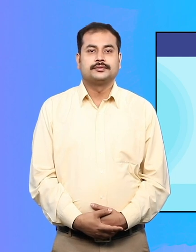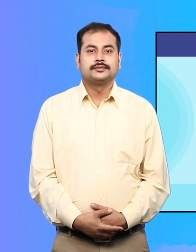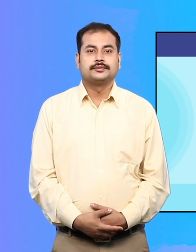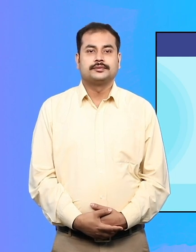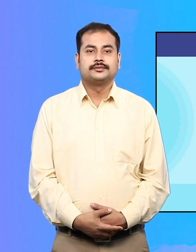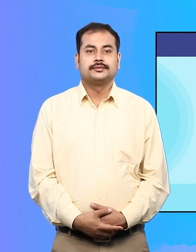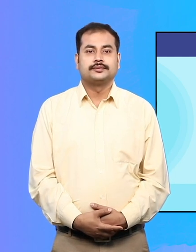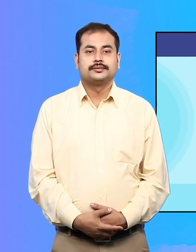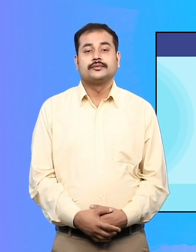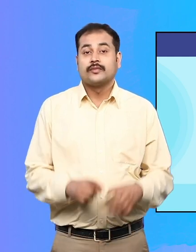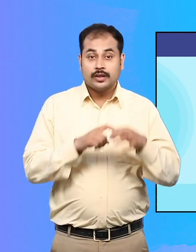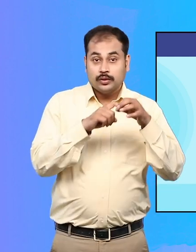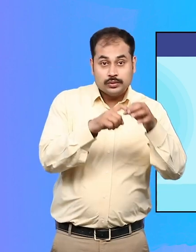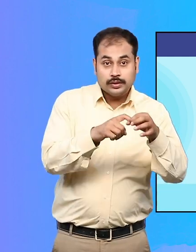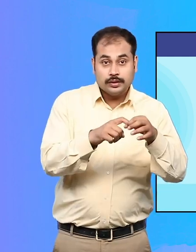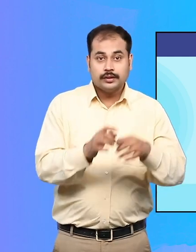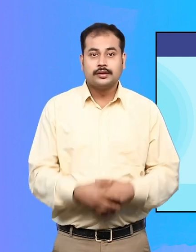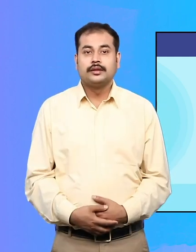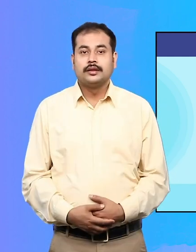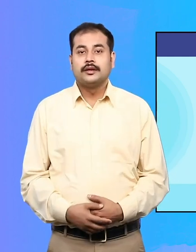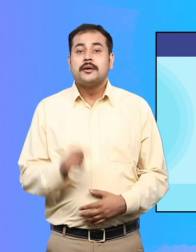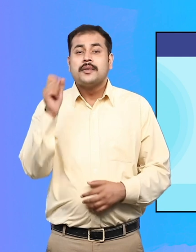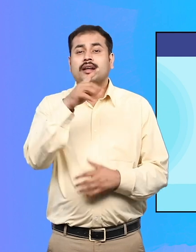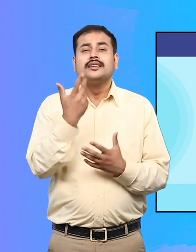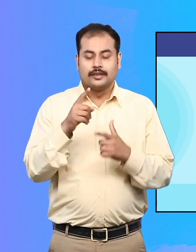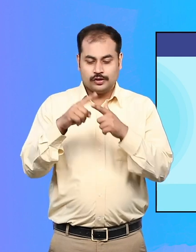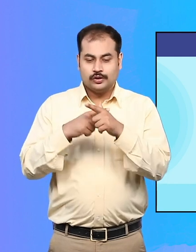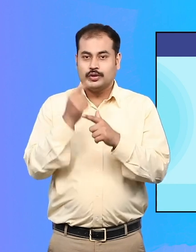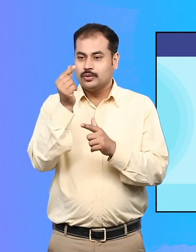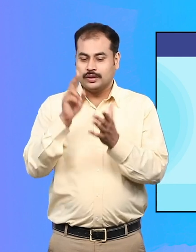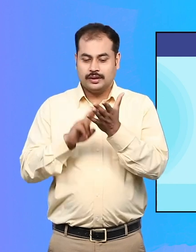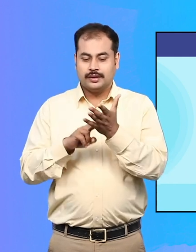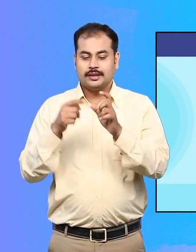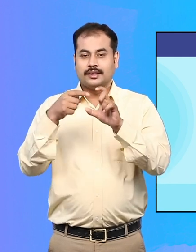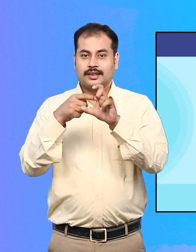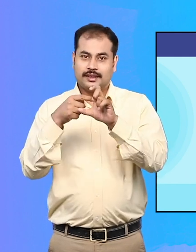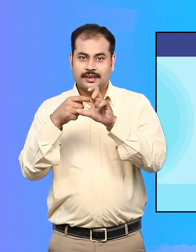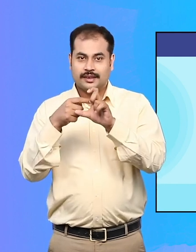झाल कि कौन सा महीना जून से पहले आता है